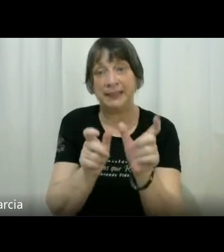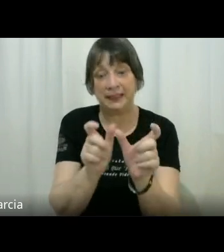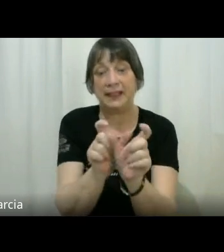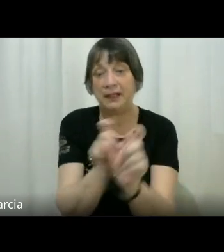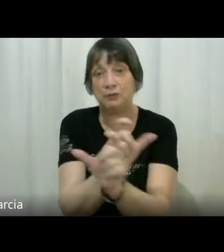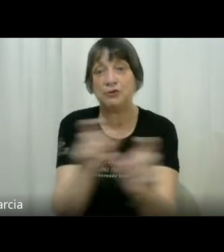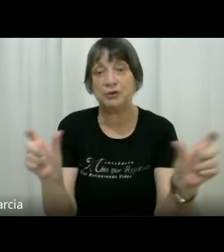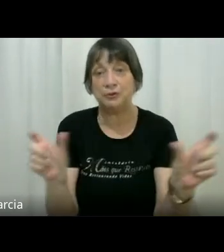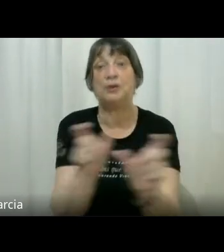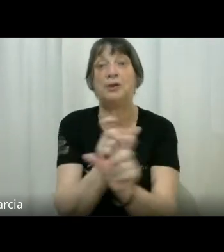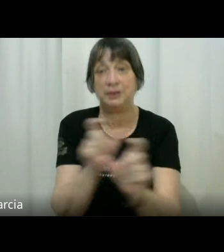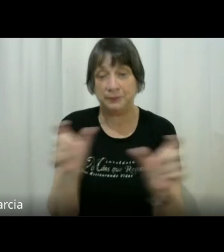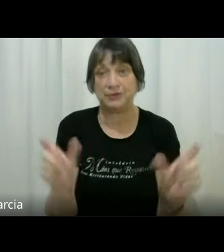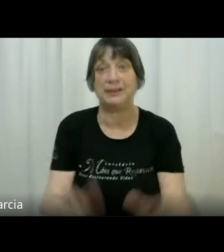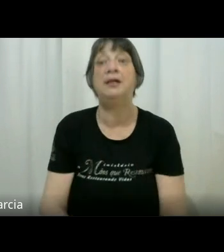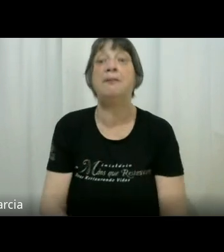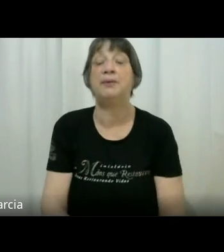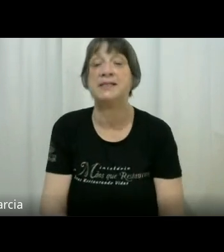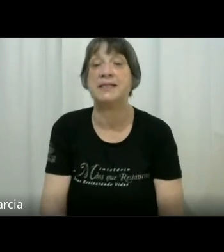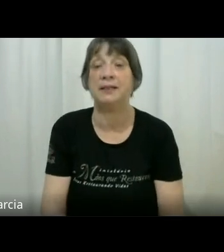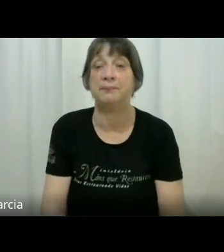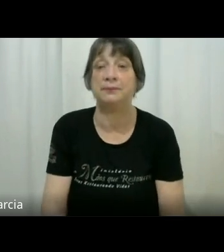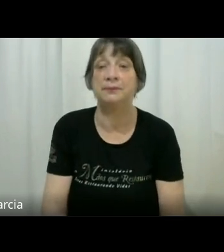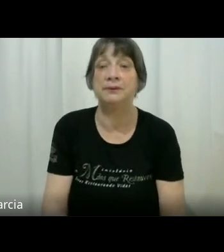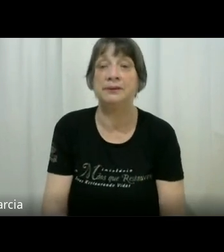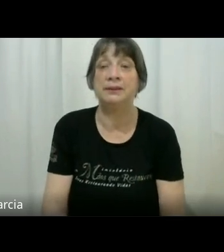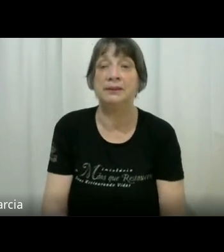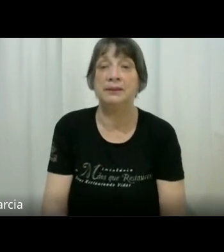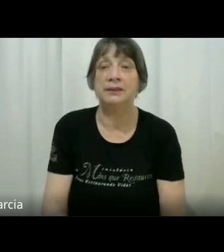significado tem, né, os sinônimos, né? Por exemplo,